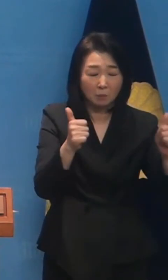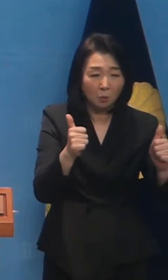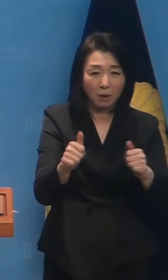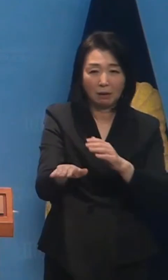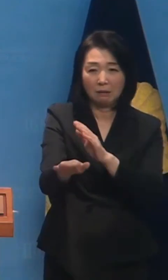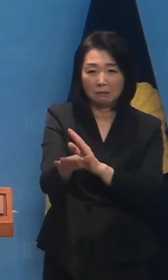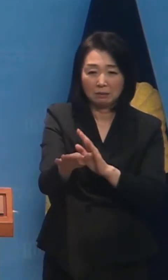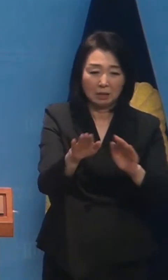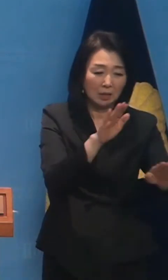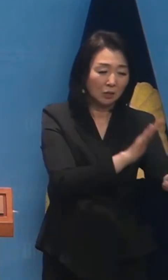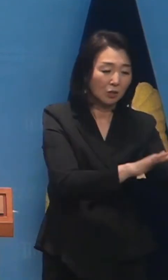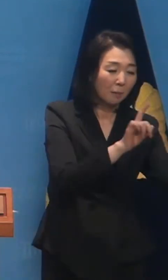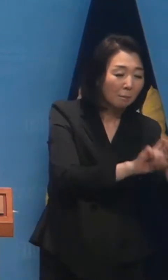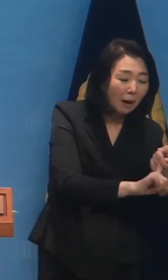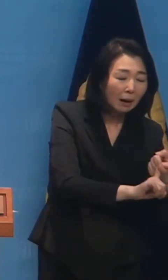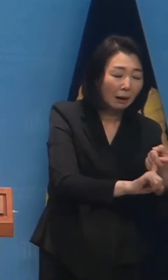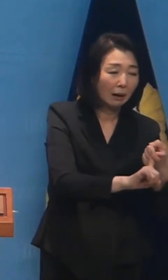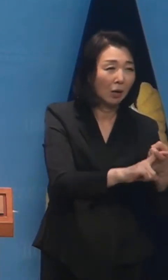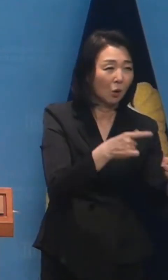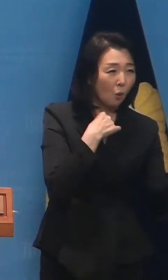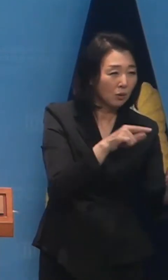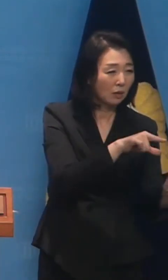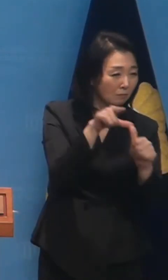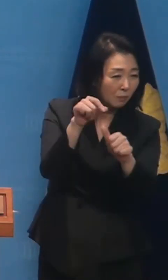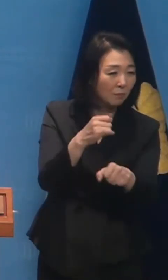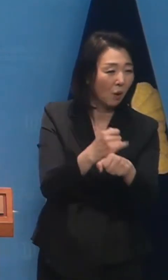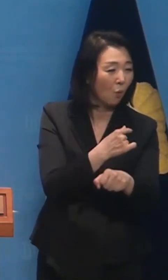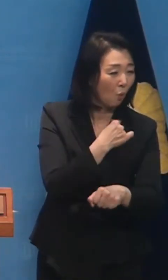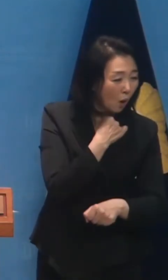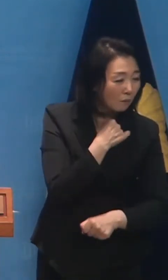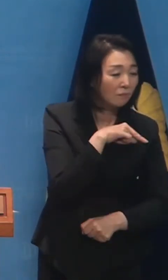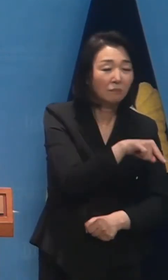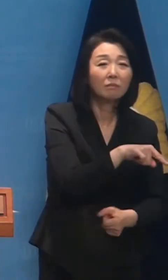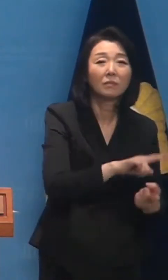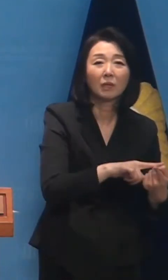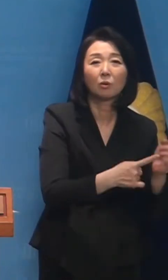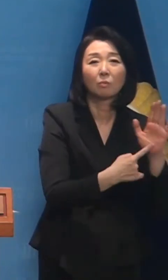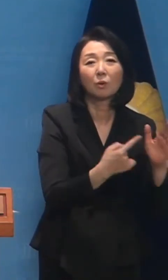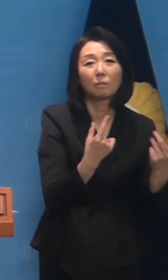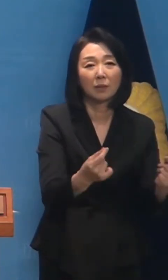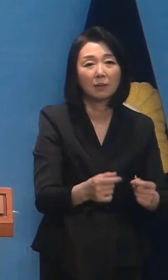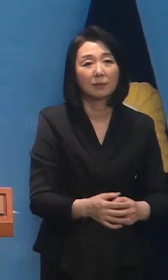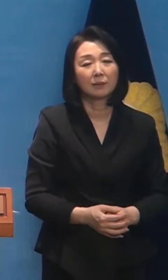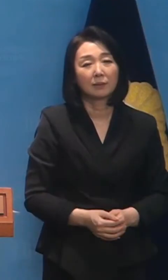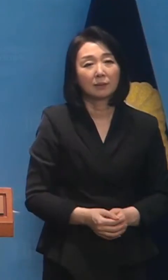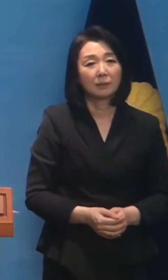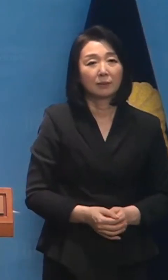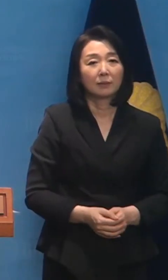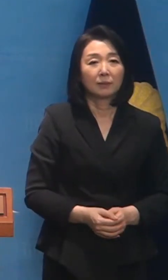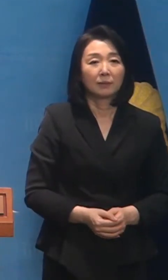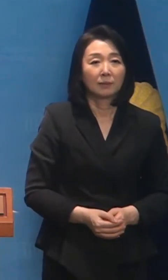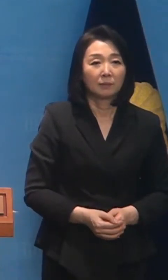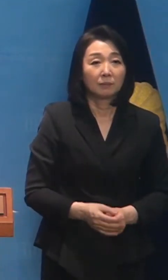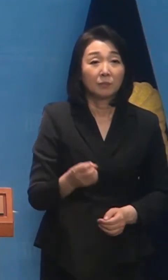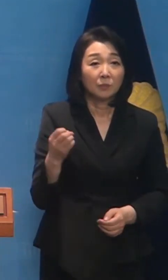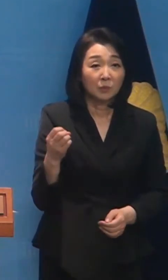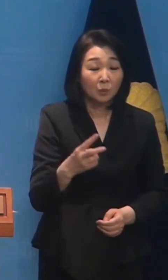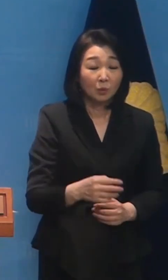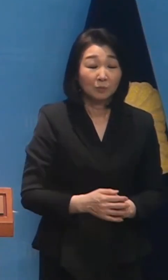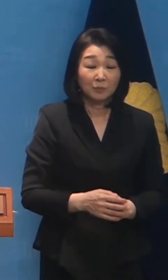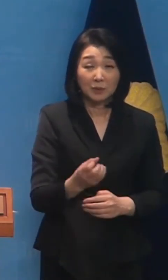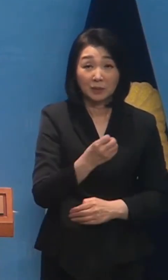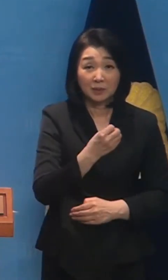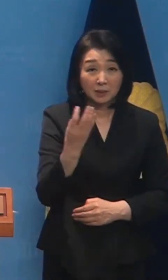입맛에 맞는 이들로 채워넣겠다는 야욕 등을 있는 그대로 기술했습니다. 심지어